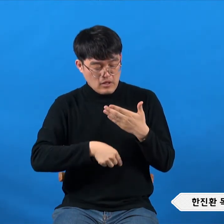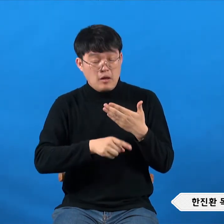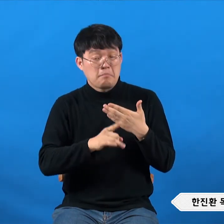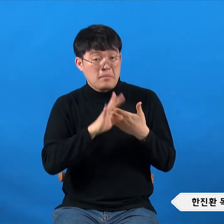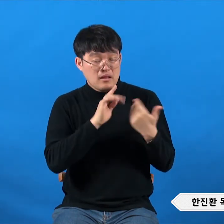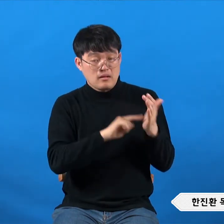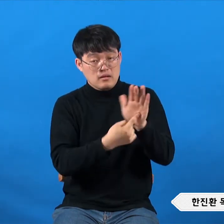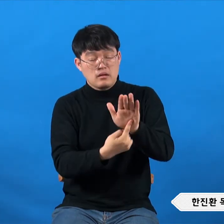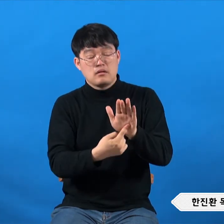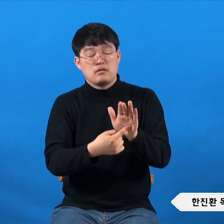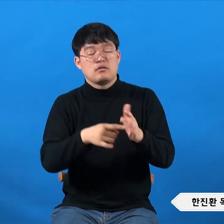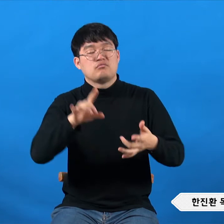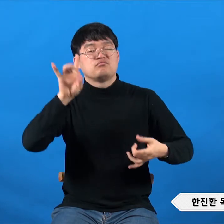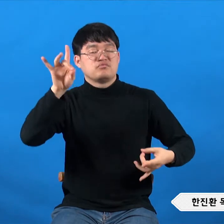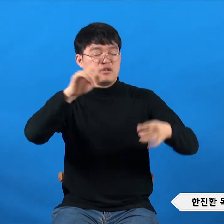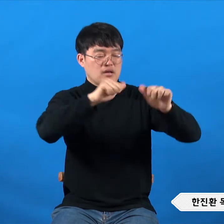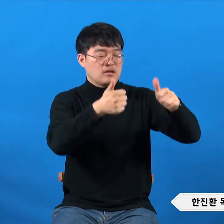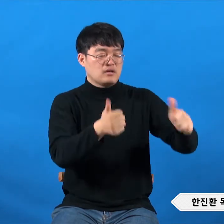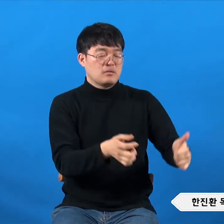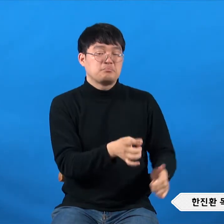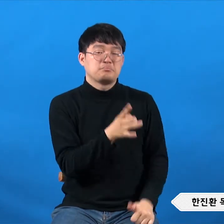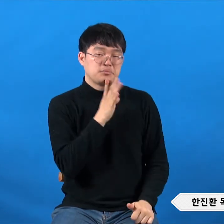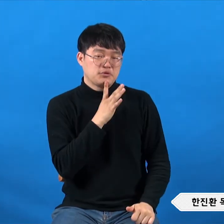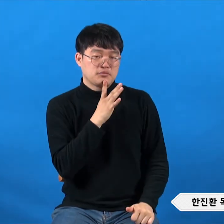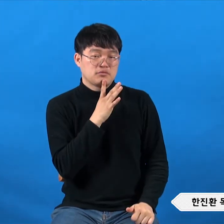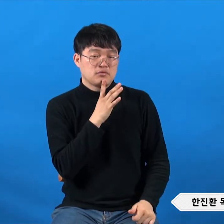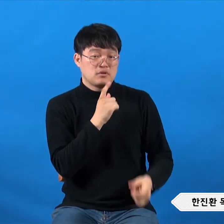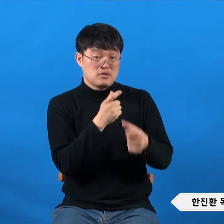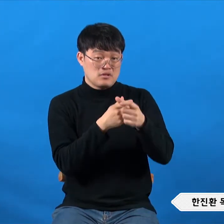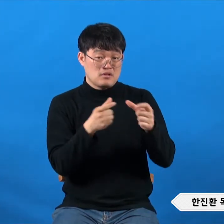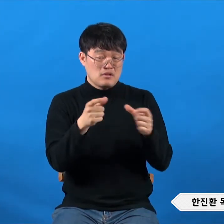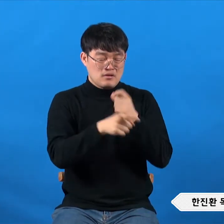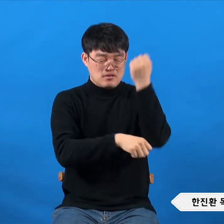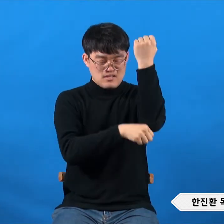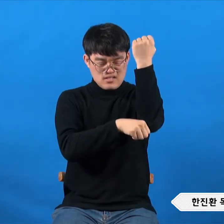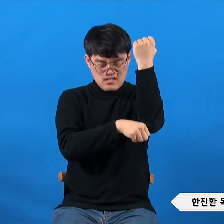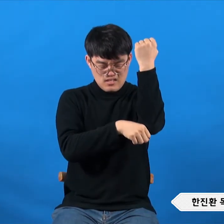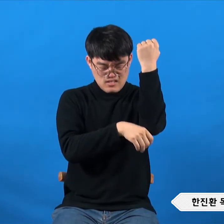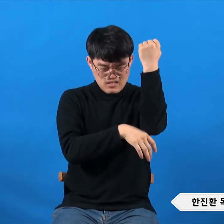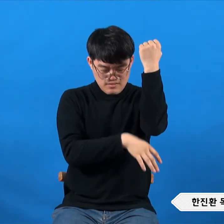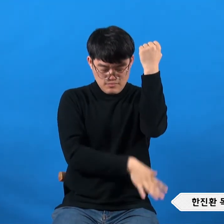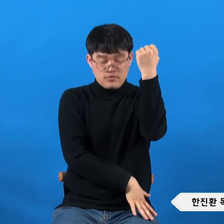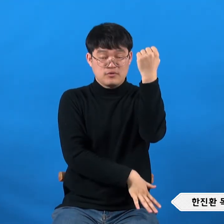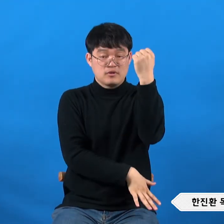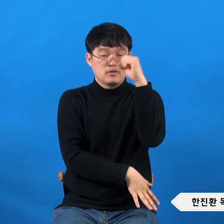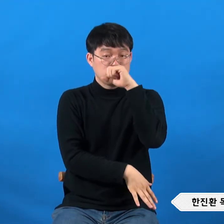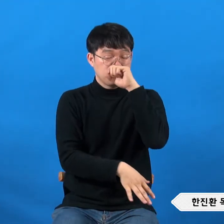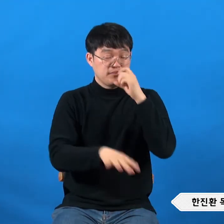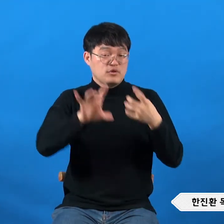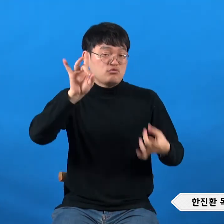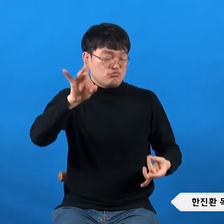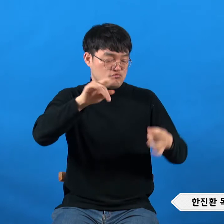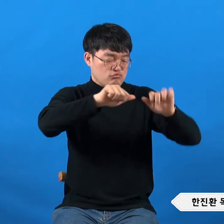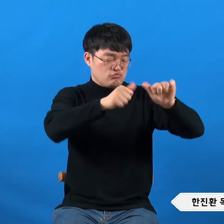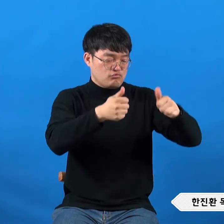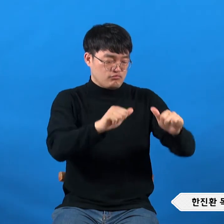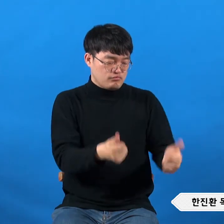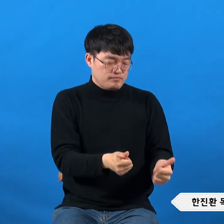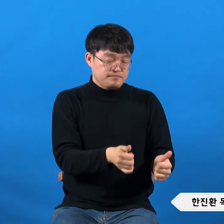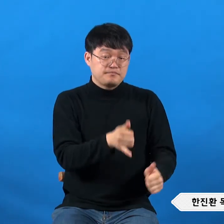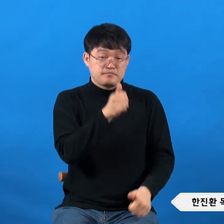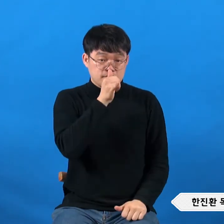겉으로 드러나는 피상적인 우상일 뿐입니다. 더 근본적인 심층적인 우상이